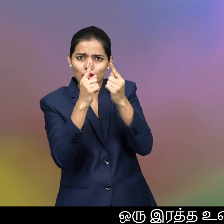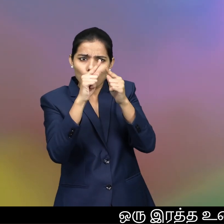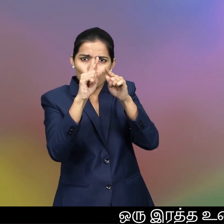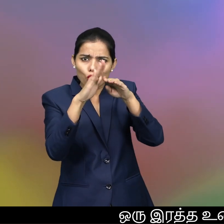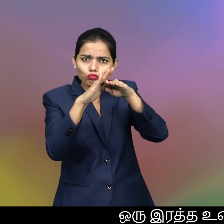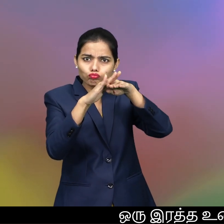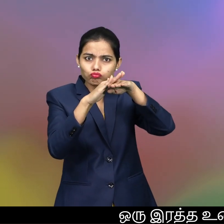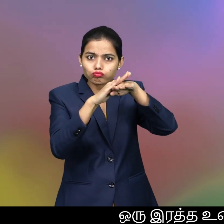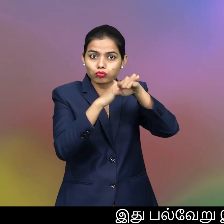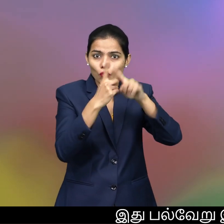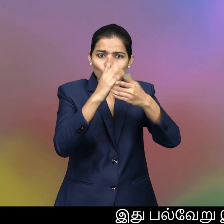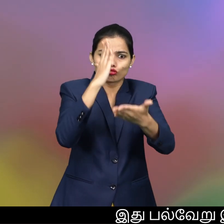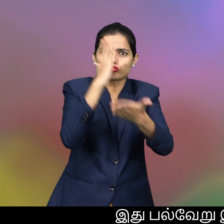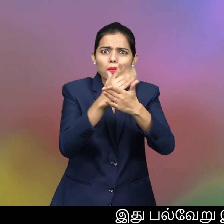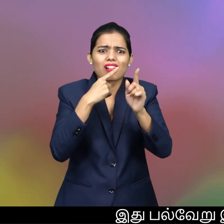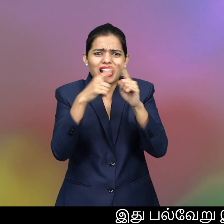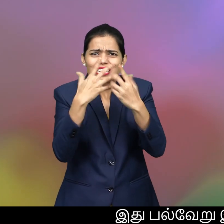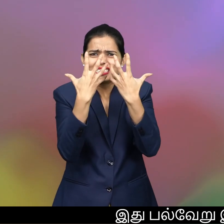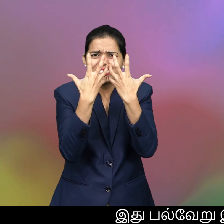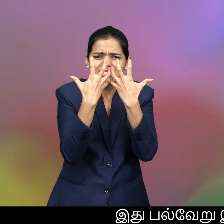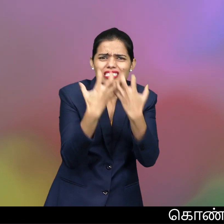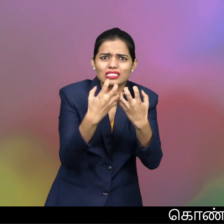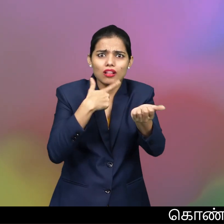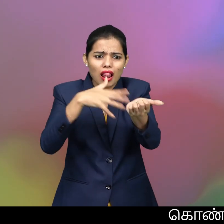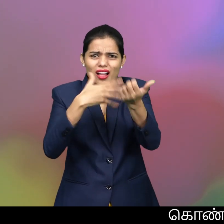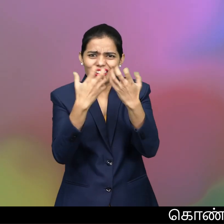உருவாகிறது. இது பல்வேறு ரசாயனங்களை கொண்டு வருகிறது.